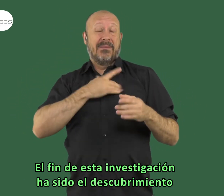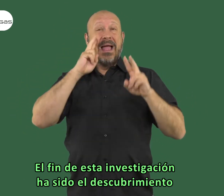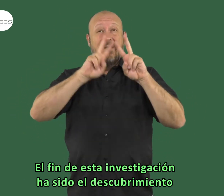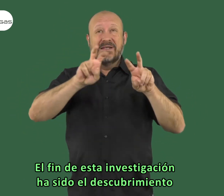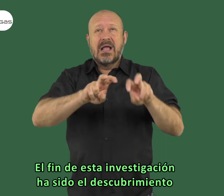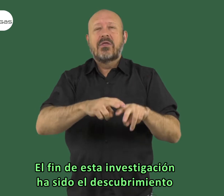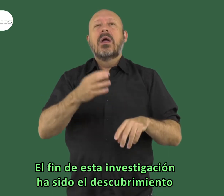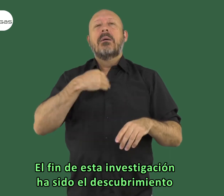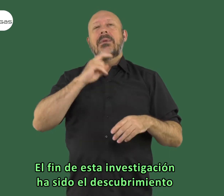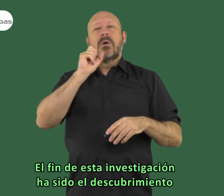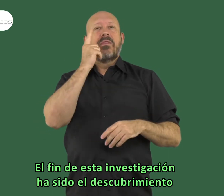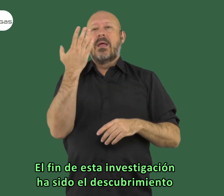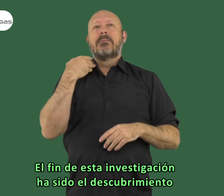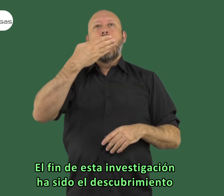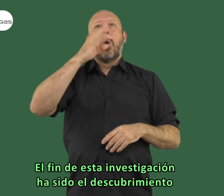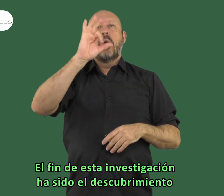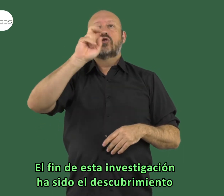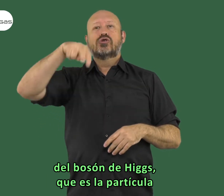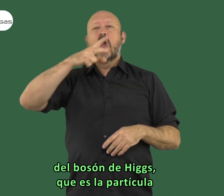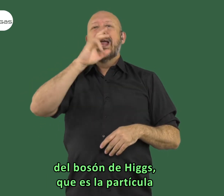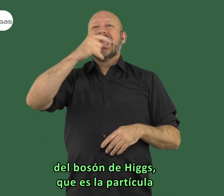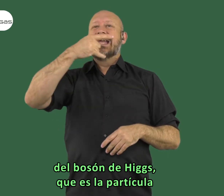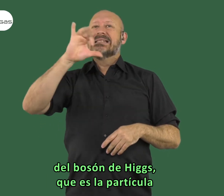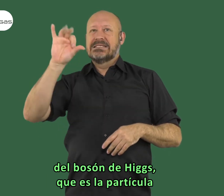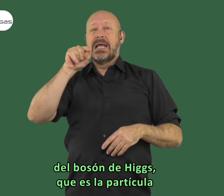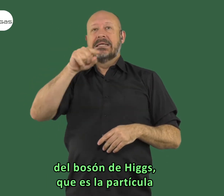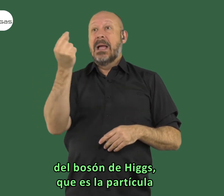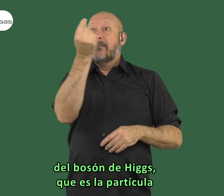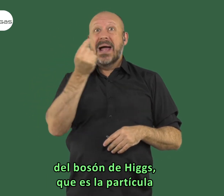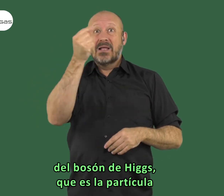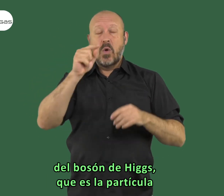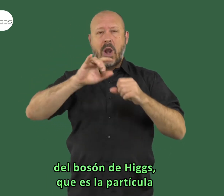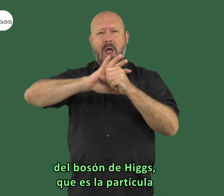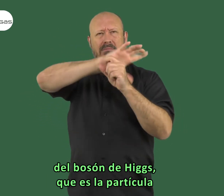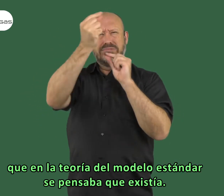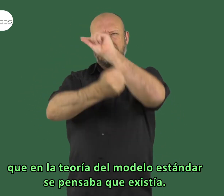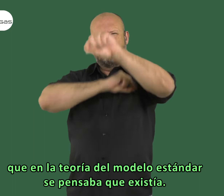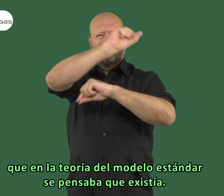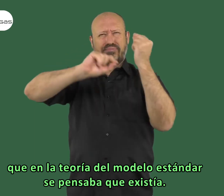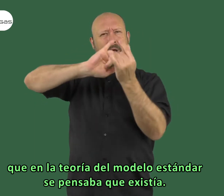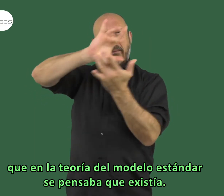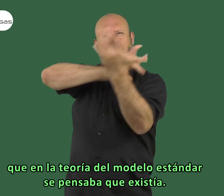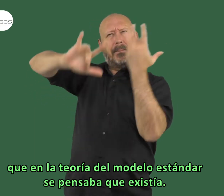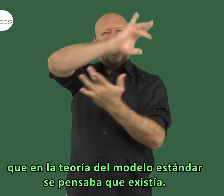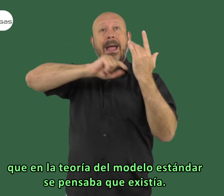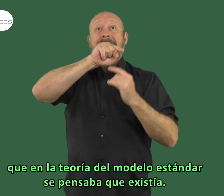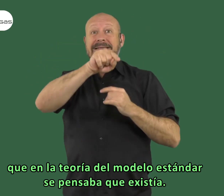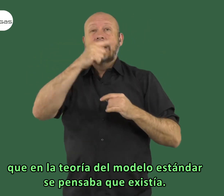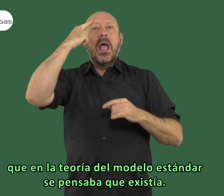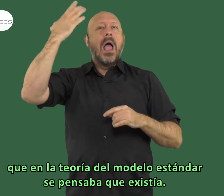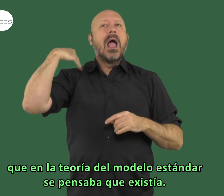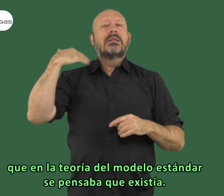El término de esta investigación ha sido la descubierta del bosone de Higgs, que era la partícula que en la teoría del modelo